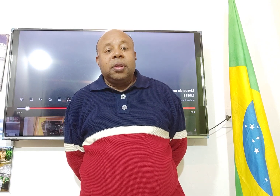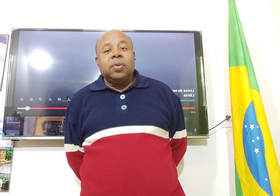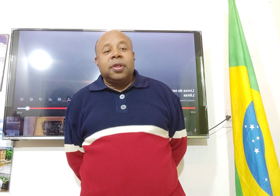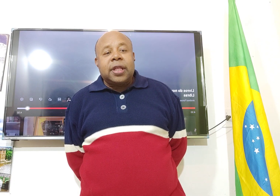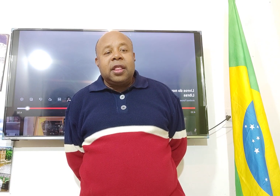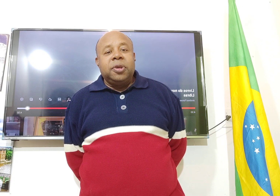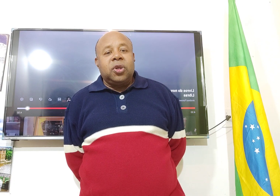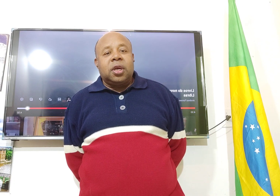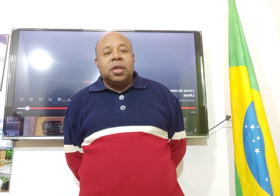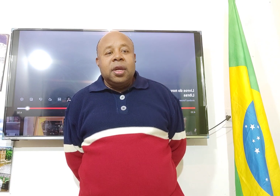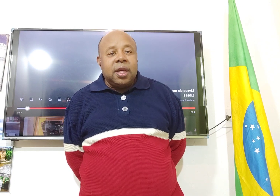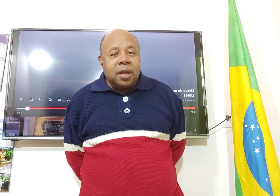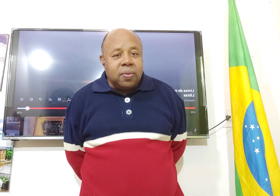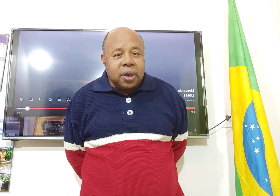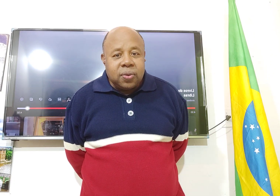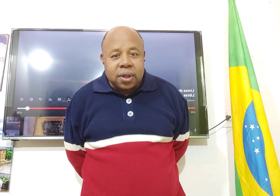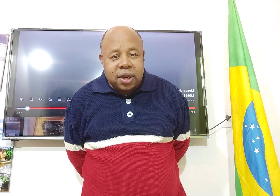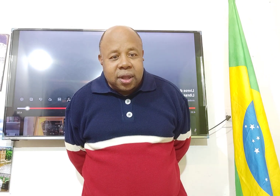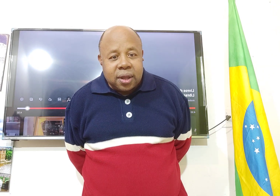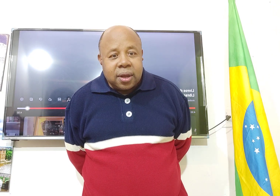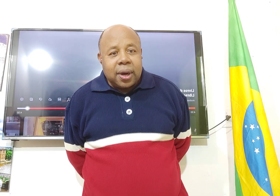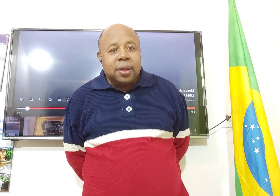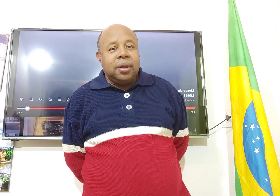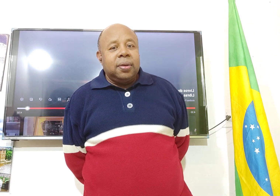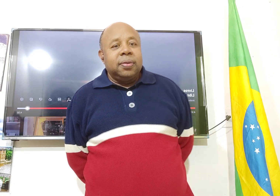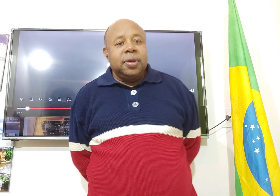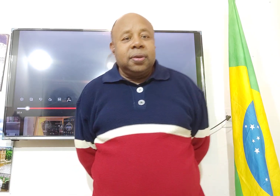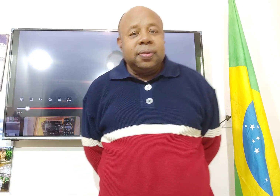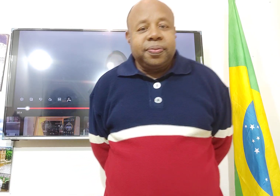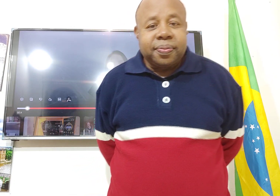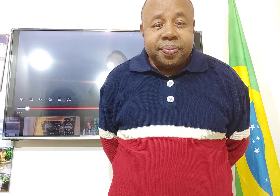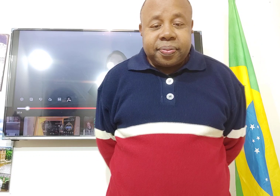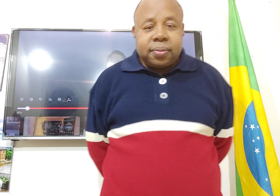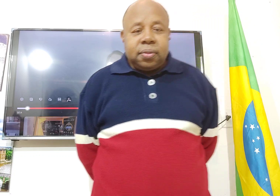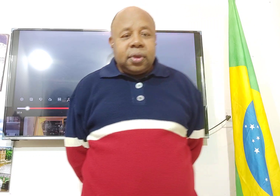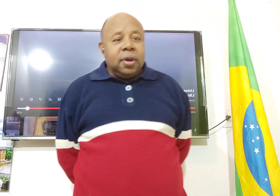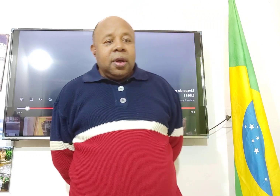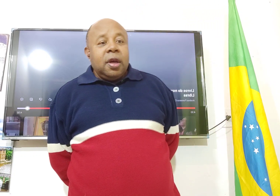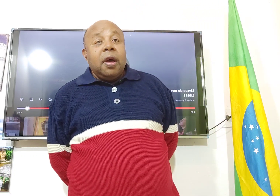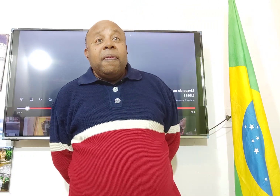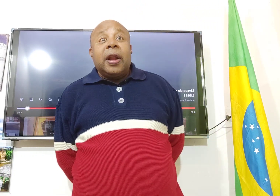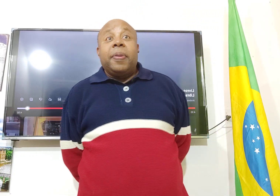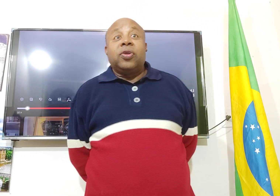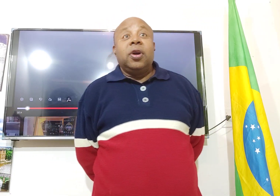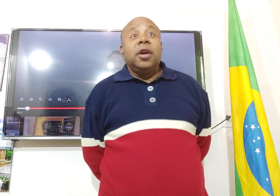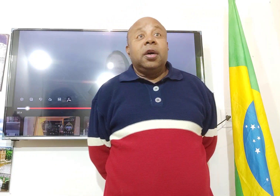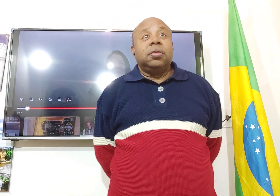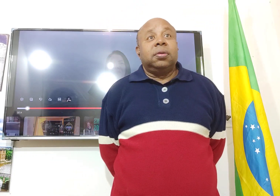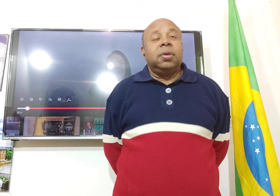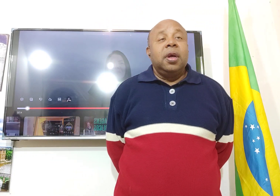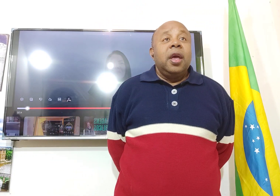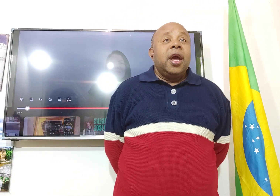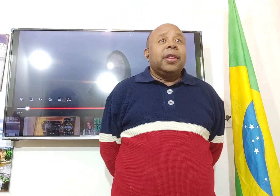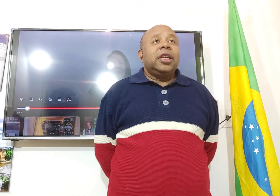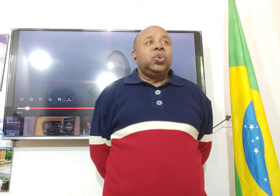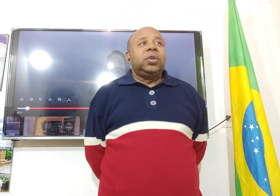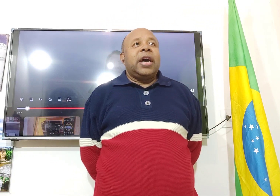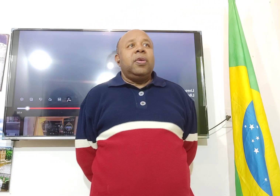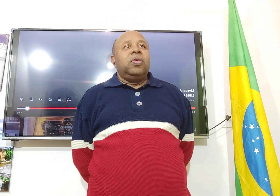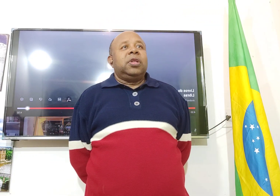são 6 mentirosas. 6 não, 1, 2, 3, 4, 5. Fala, pastor Nelson, elas se juntaram contra